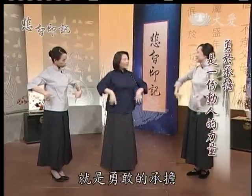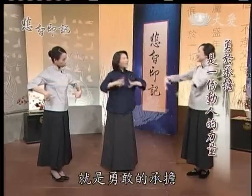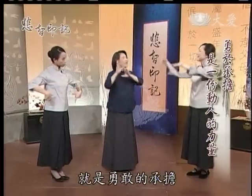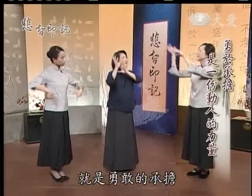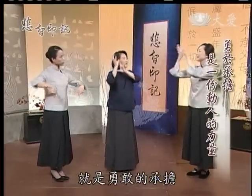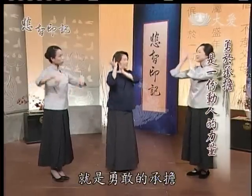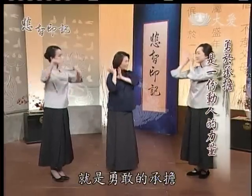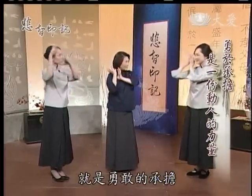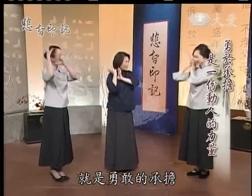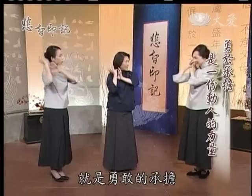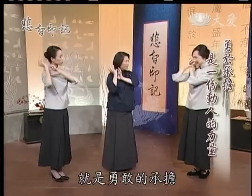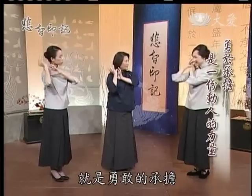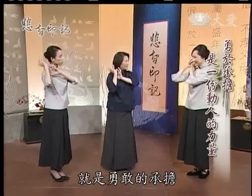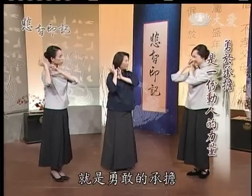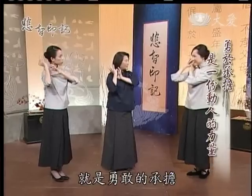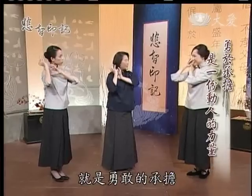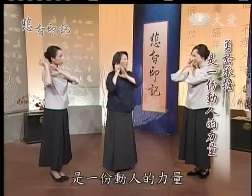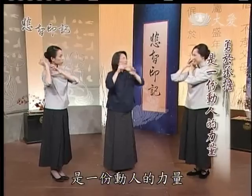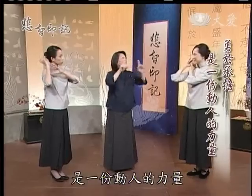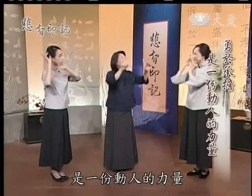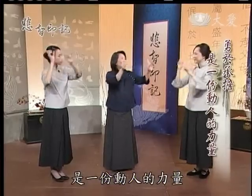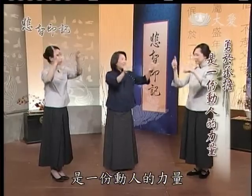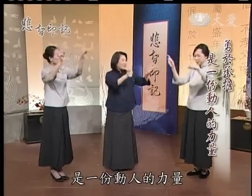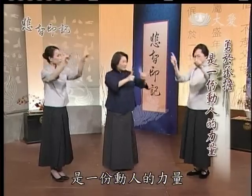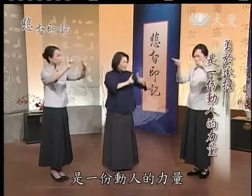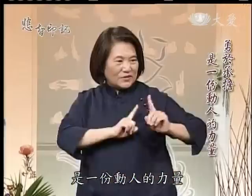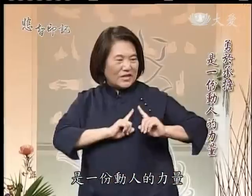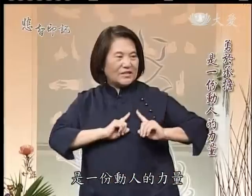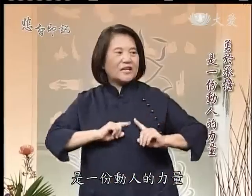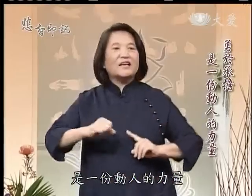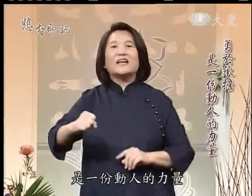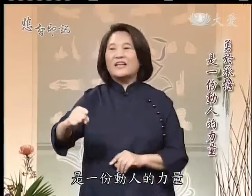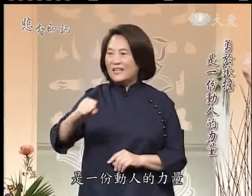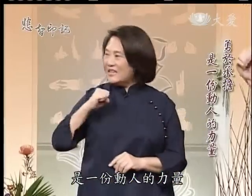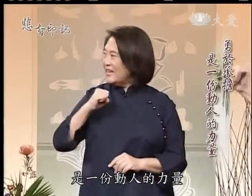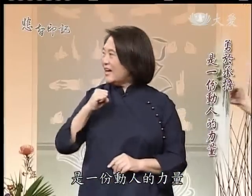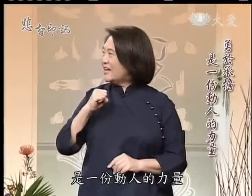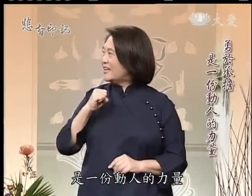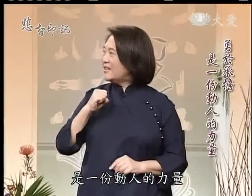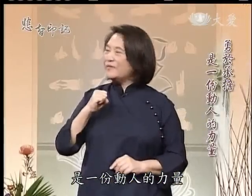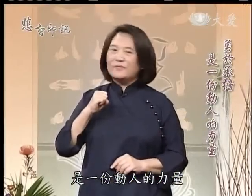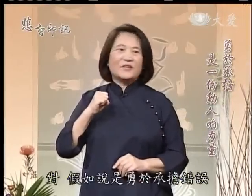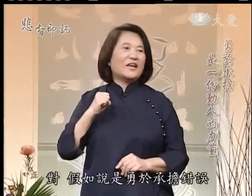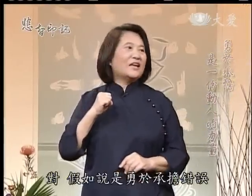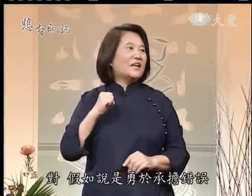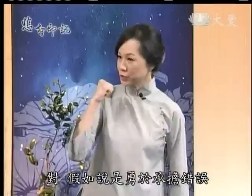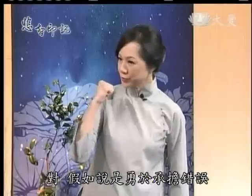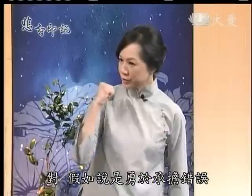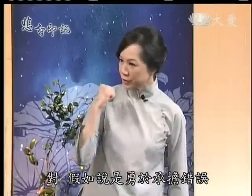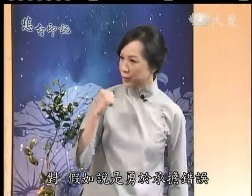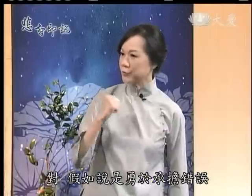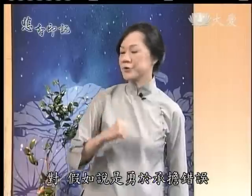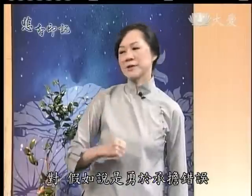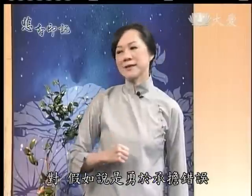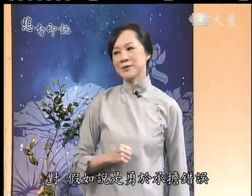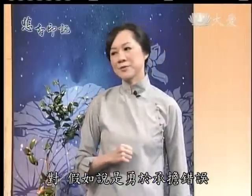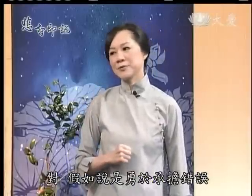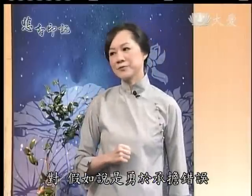的承担。是一份动人的 力量， 力量。 对， 假如说是勇于承担错